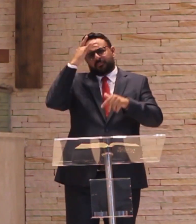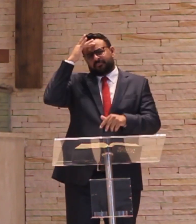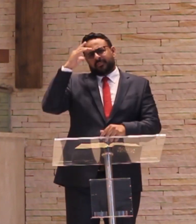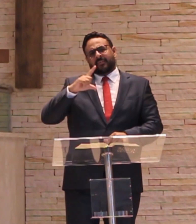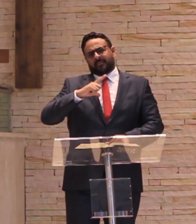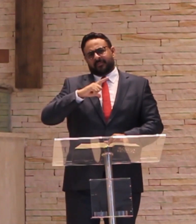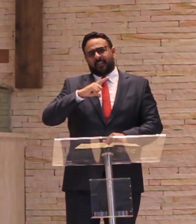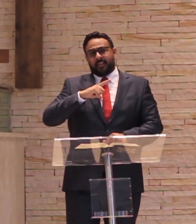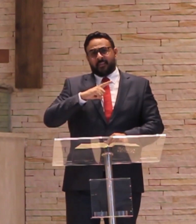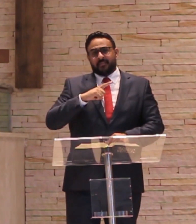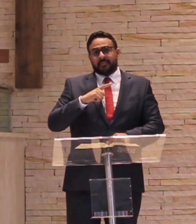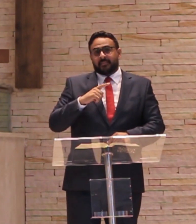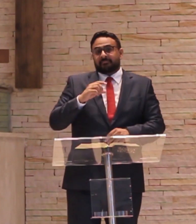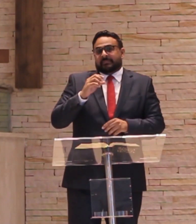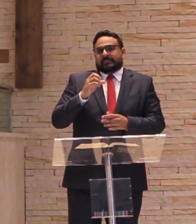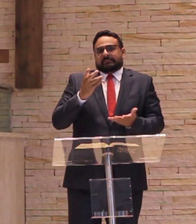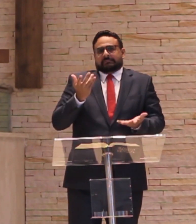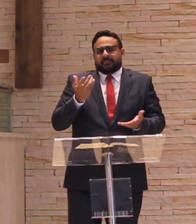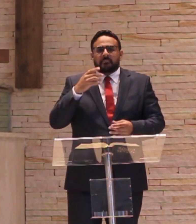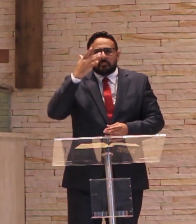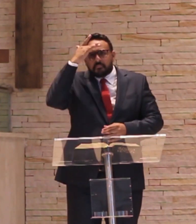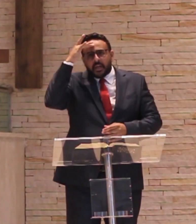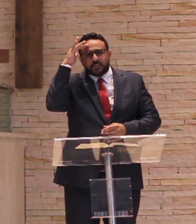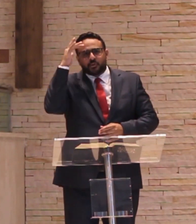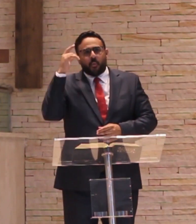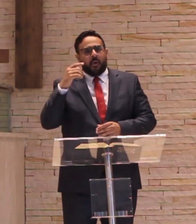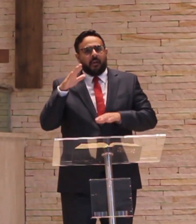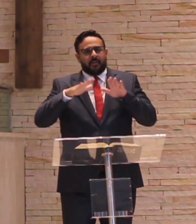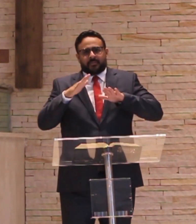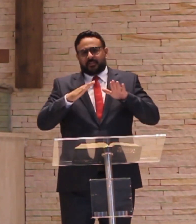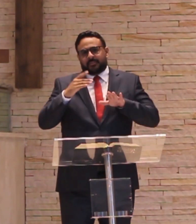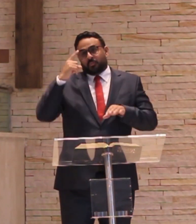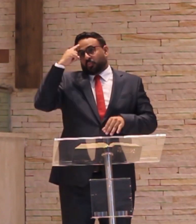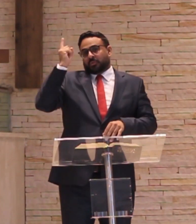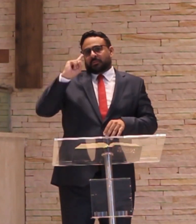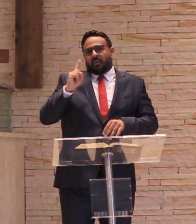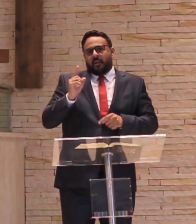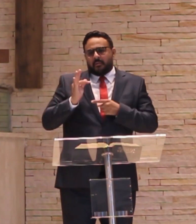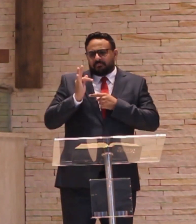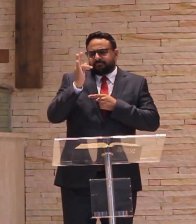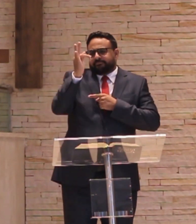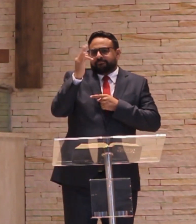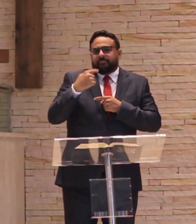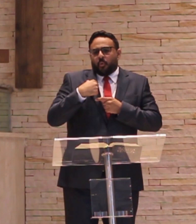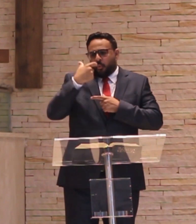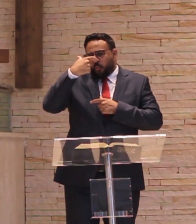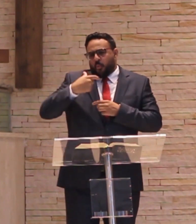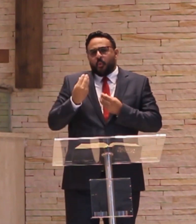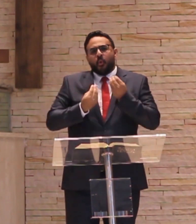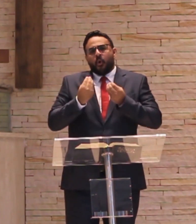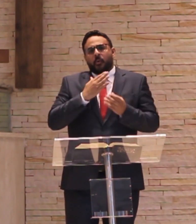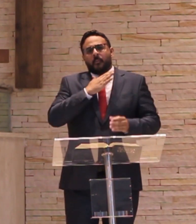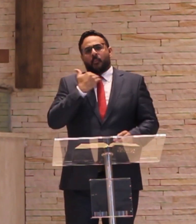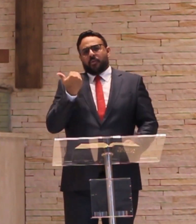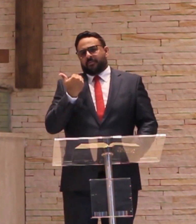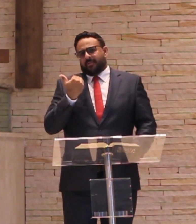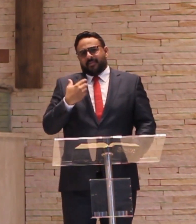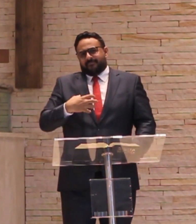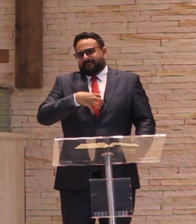hoje temos muito medo da morte. Tem pessoas que têm medo da morte, ninguém quer morrer. A gente não sabe como que a gente